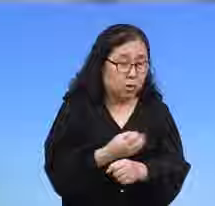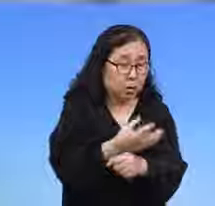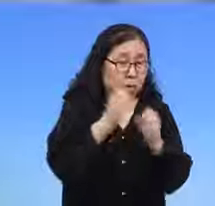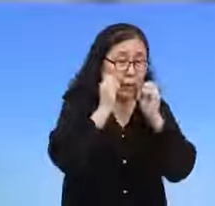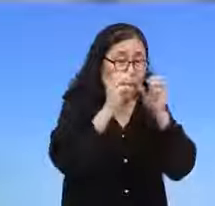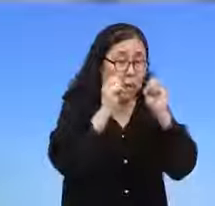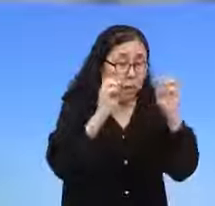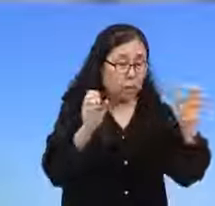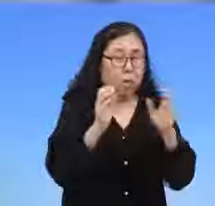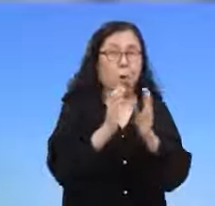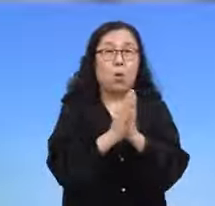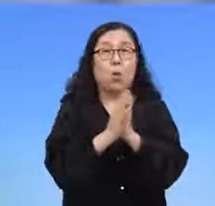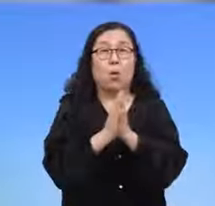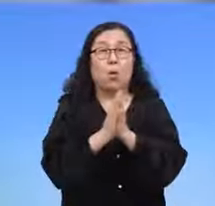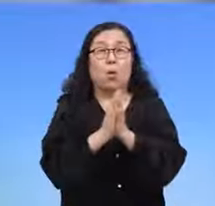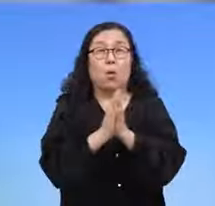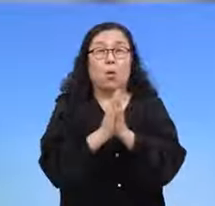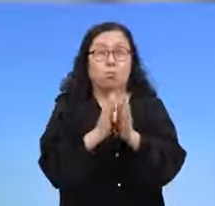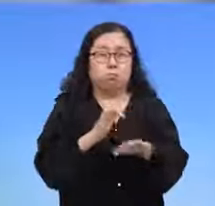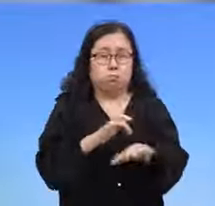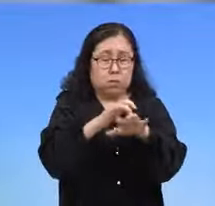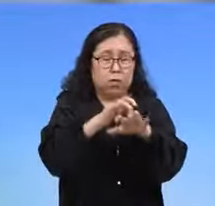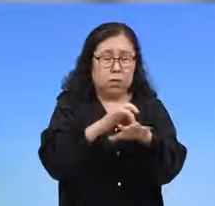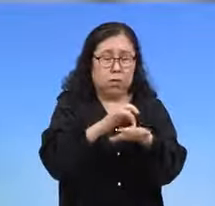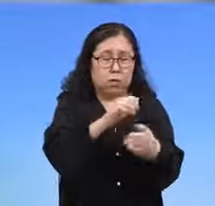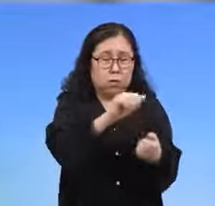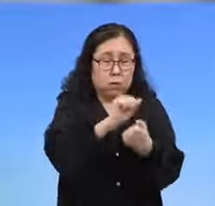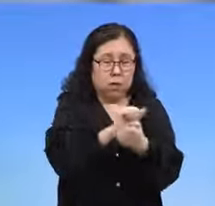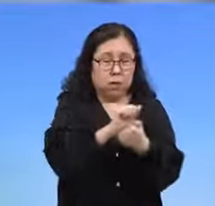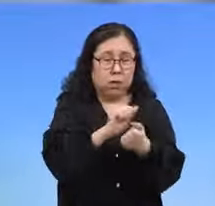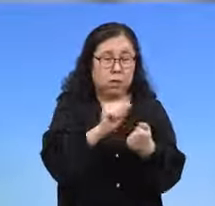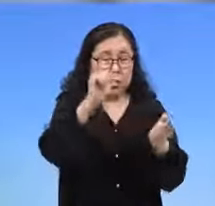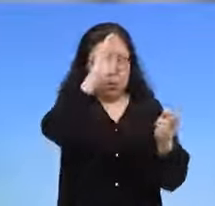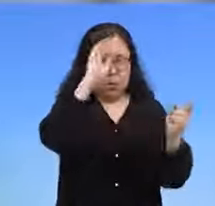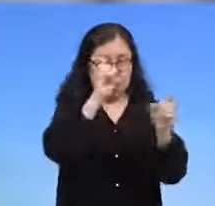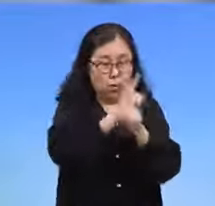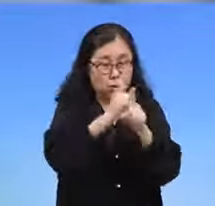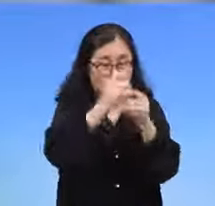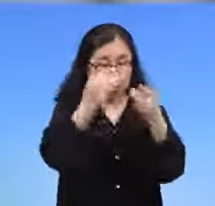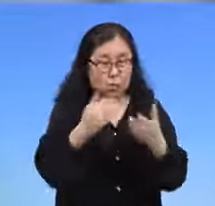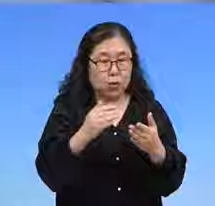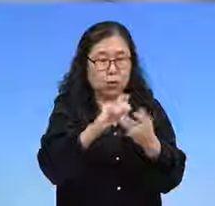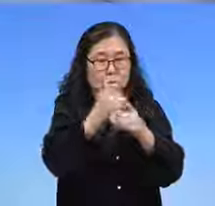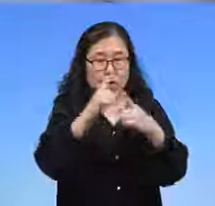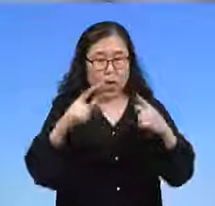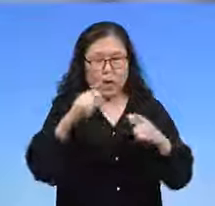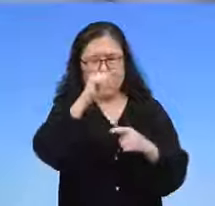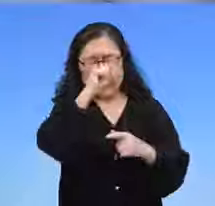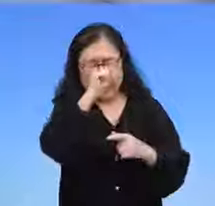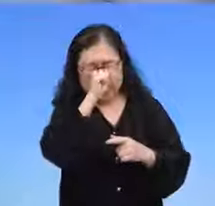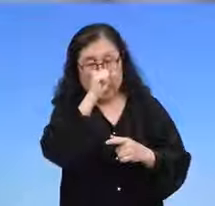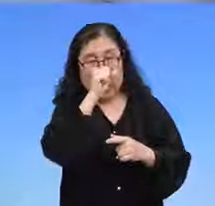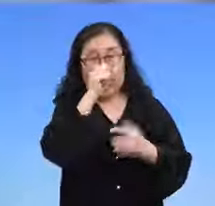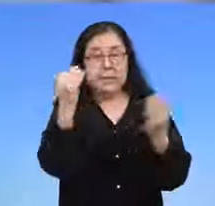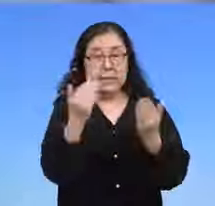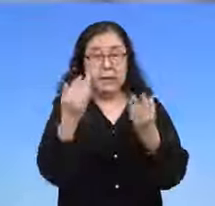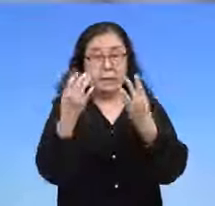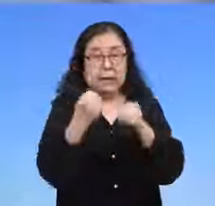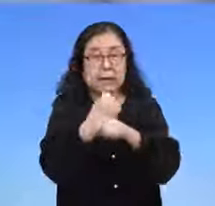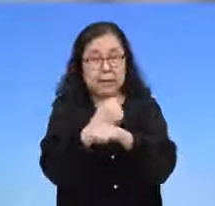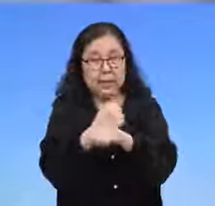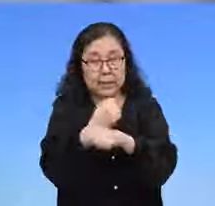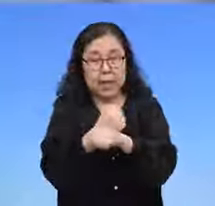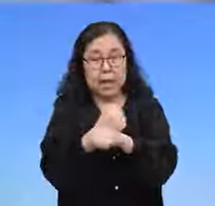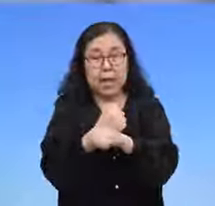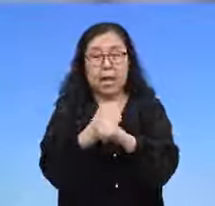자를 고쳐주고 여러 가지 선한 일들을 많이 했는데, 결과가 엄청난 사람들의 열광적인 박수와 격려는